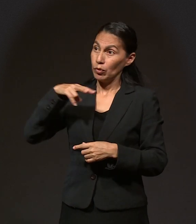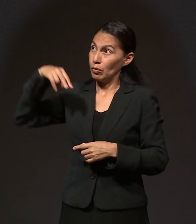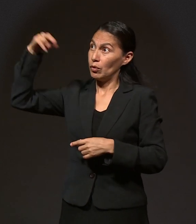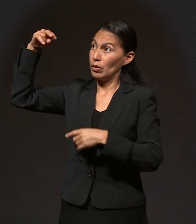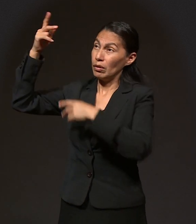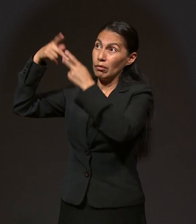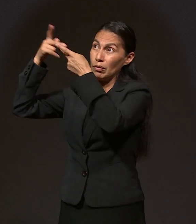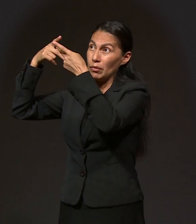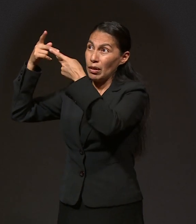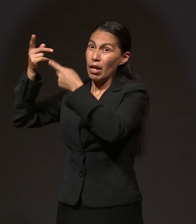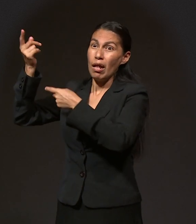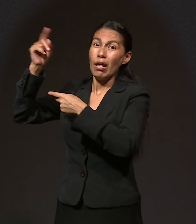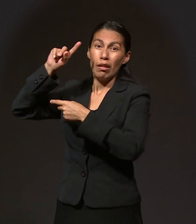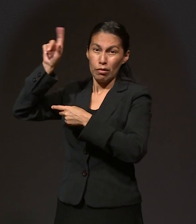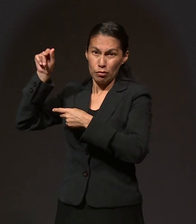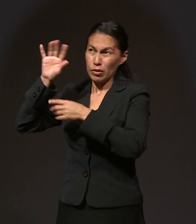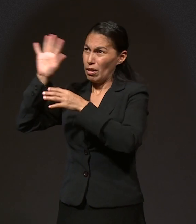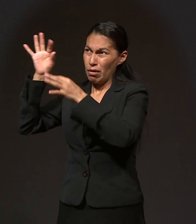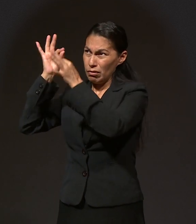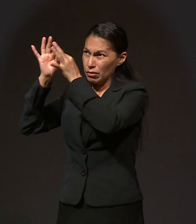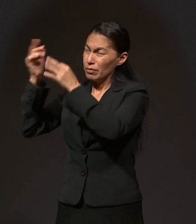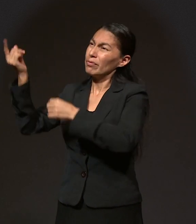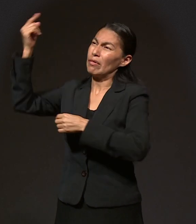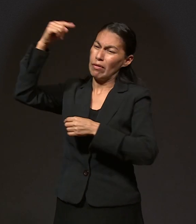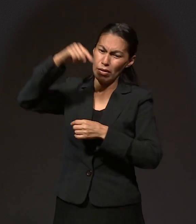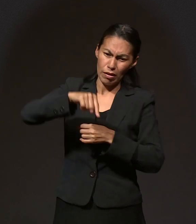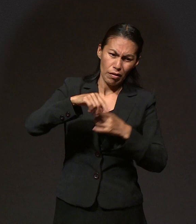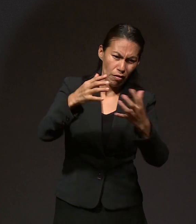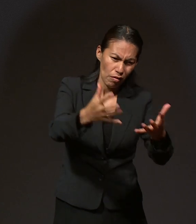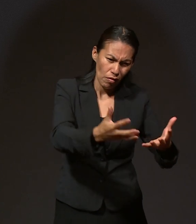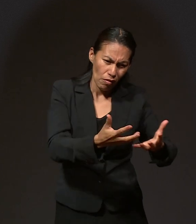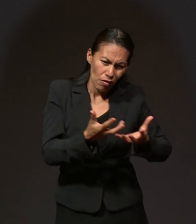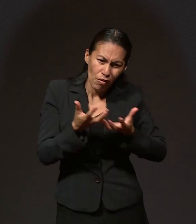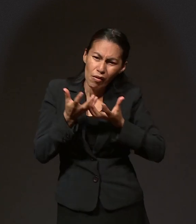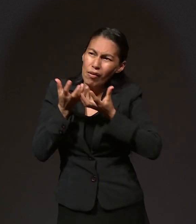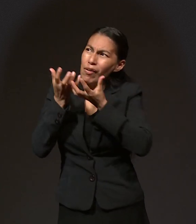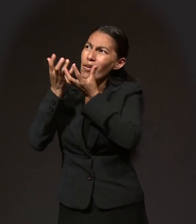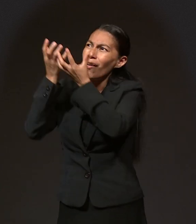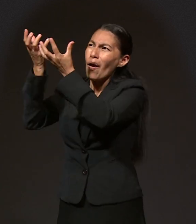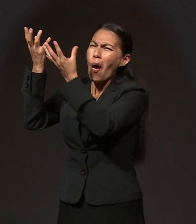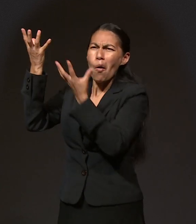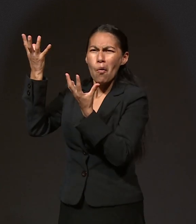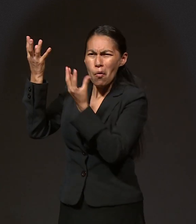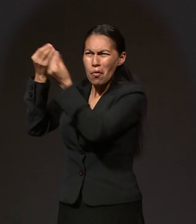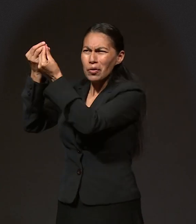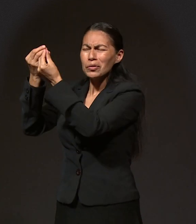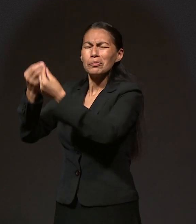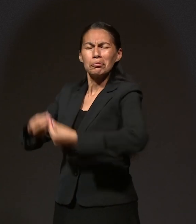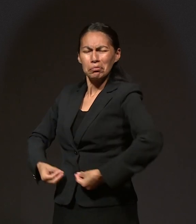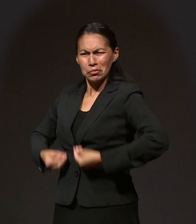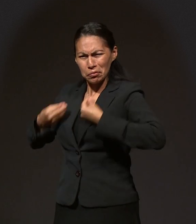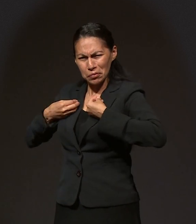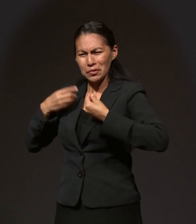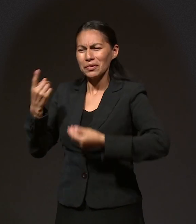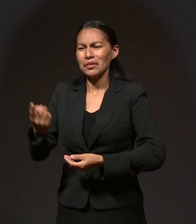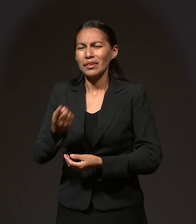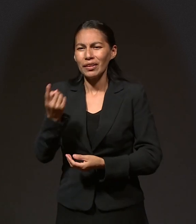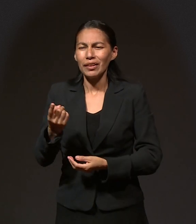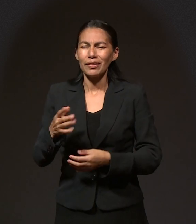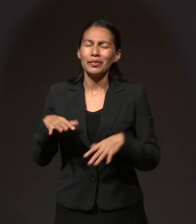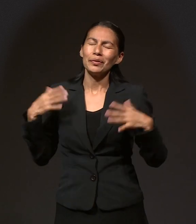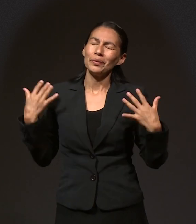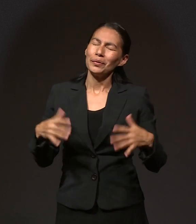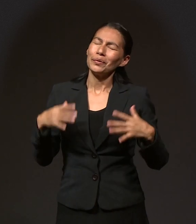me a preparar el lugar, vendí otra vez, para que donde yo estoy, vosotros también estés. O sea que allí encuentro esta promesa,